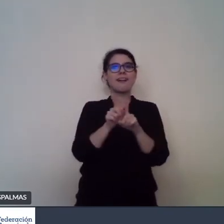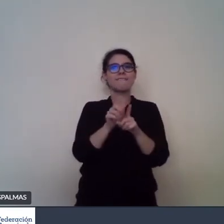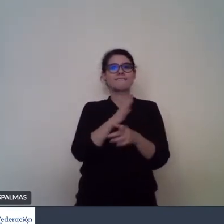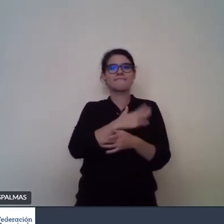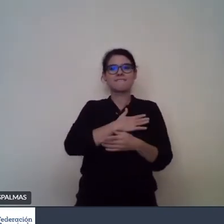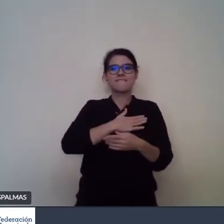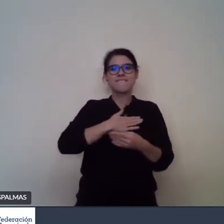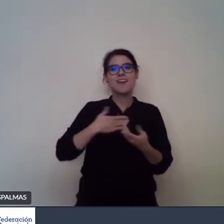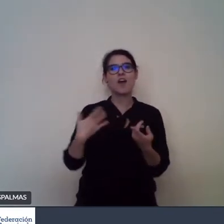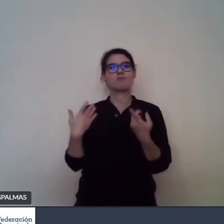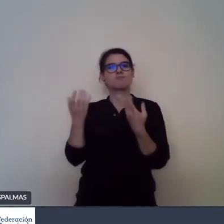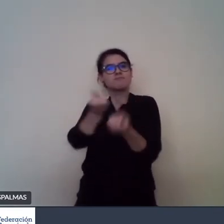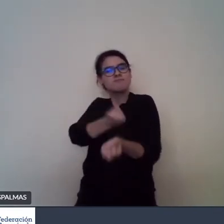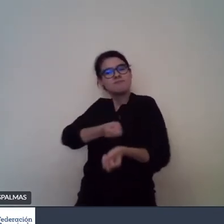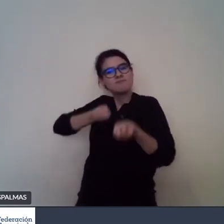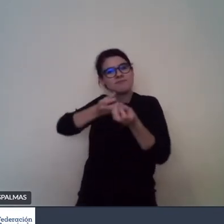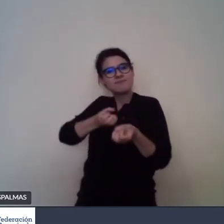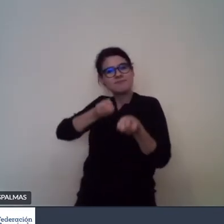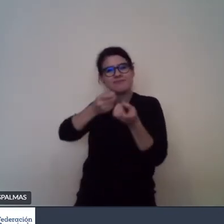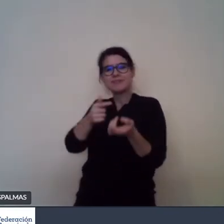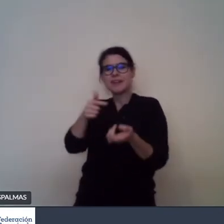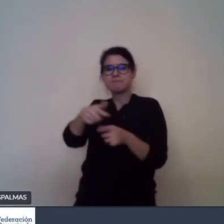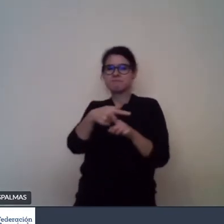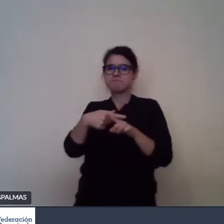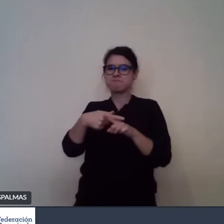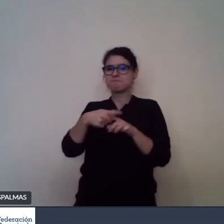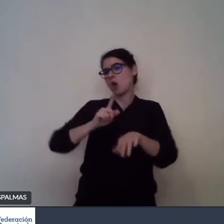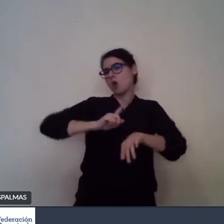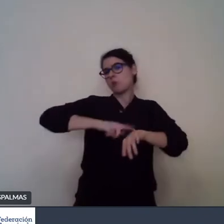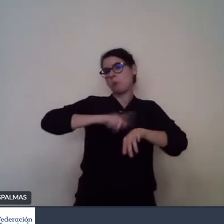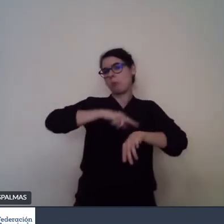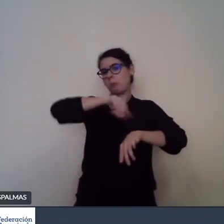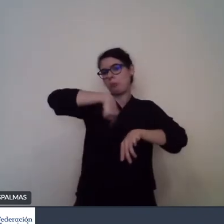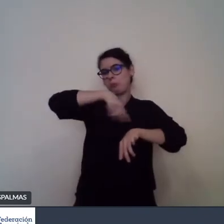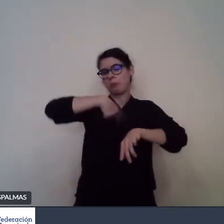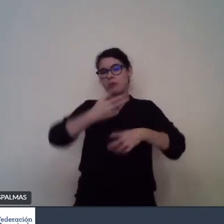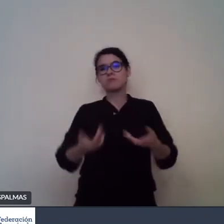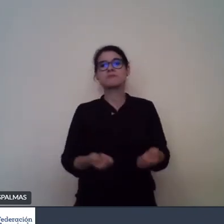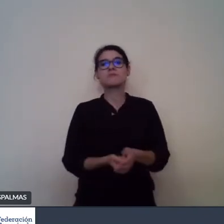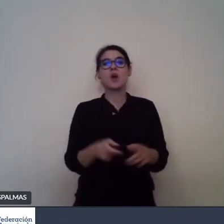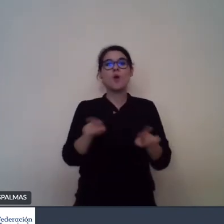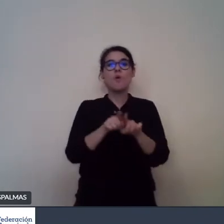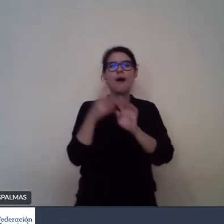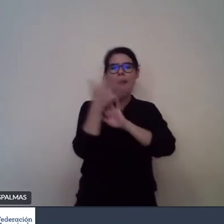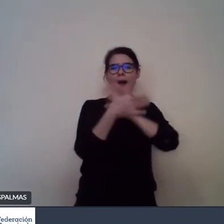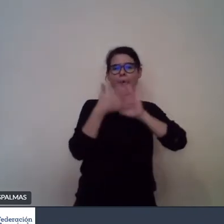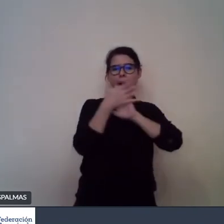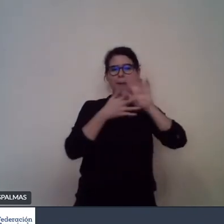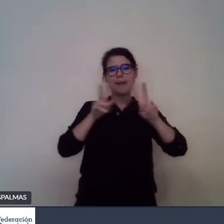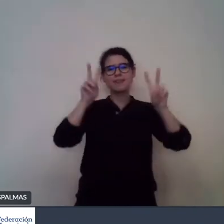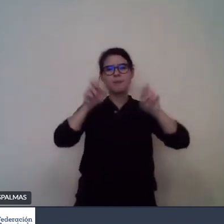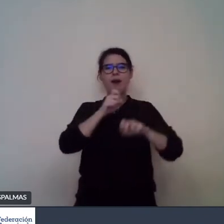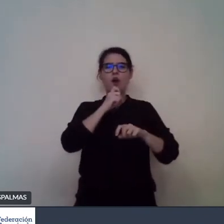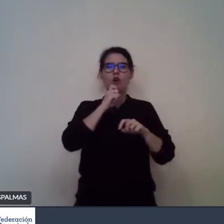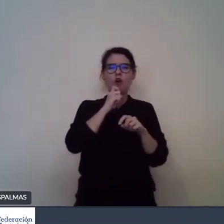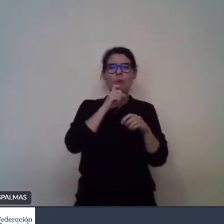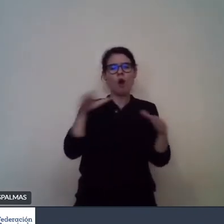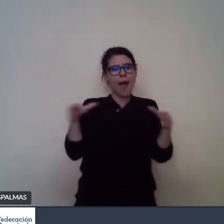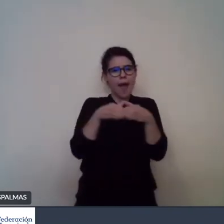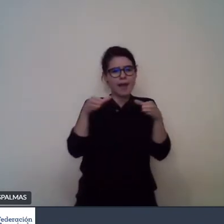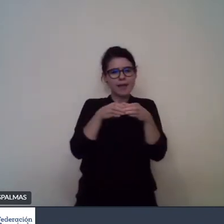de compartir este relato con vosotros es hablar un poco sobre la construcción del sistema ofensivo de cada equipo, ¿no?